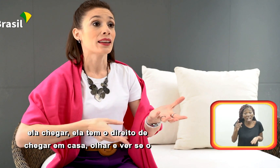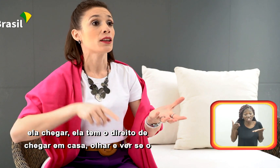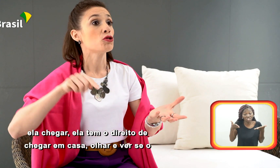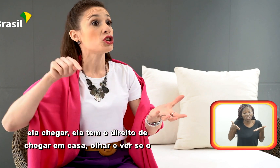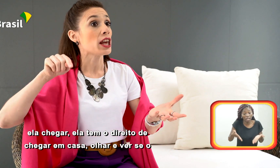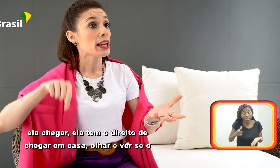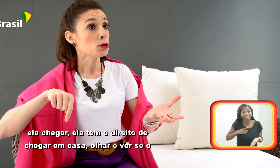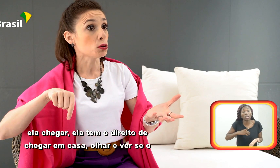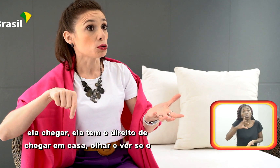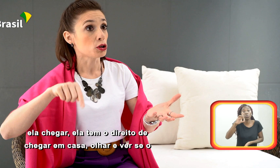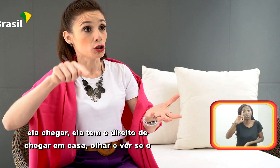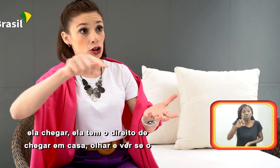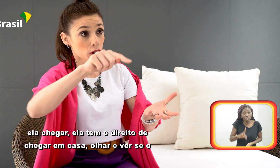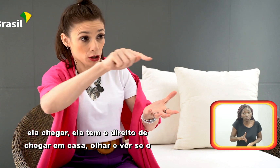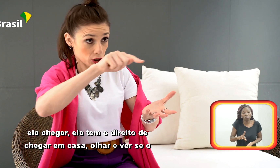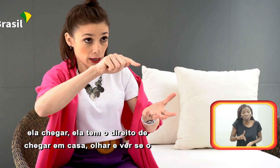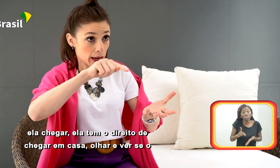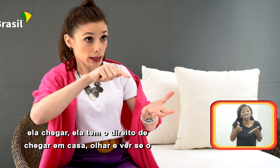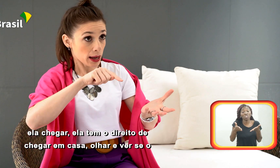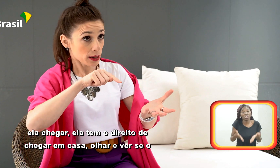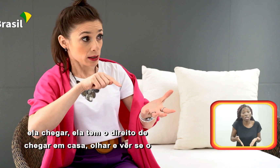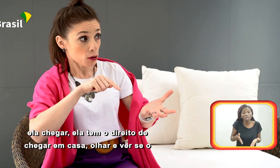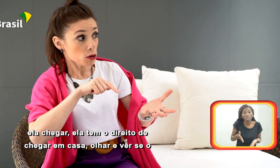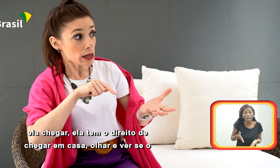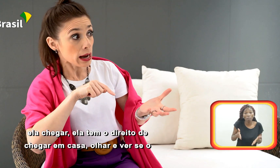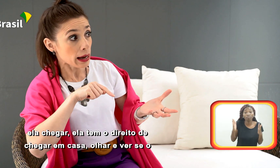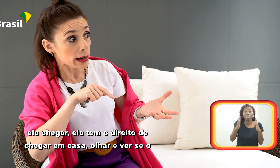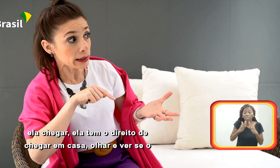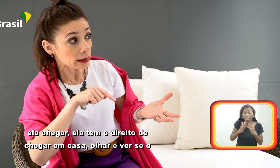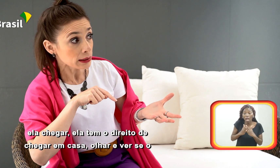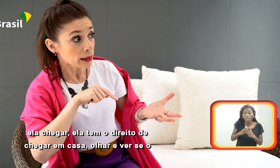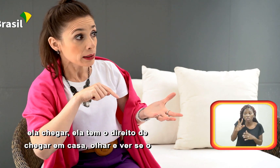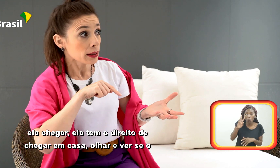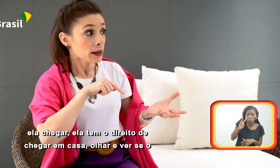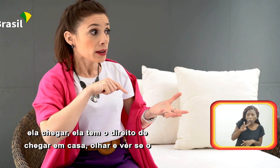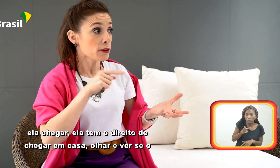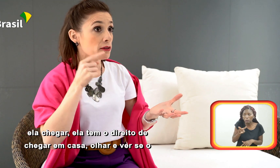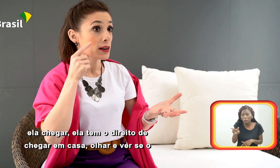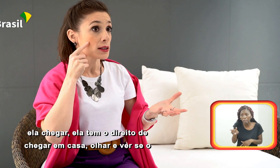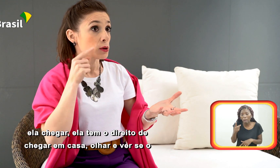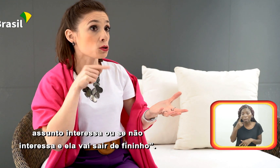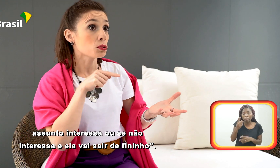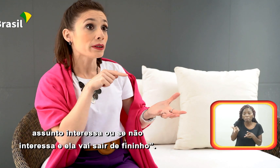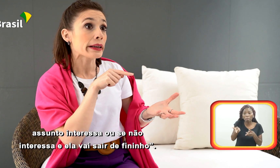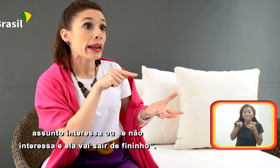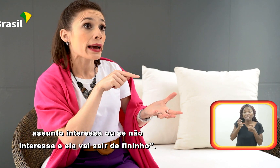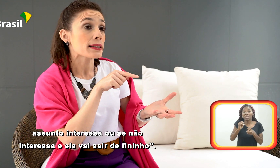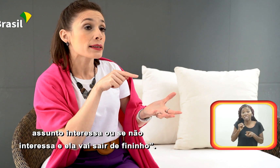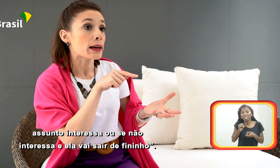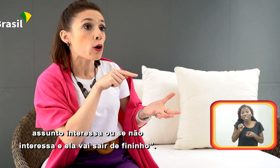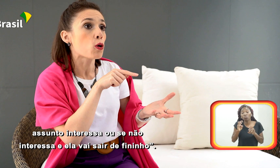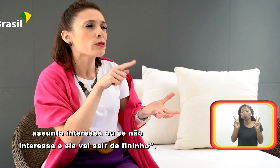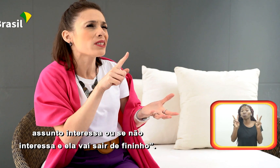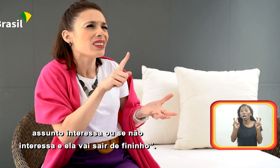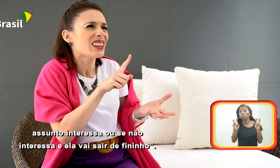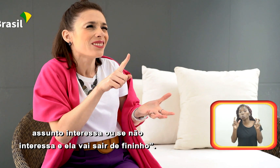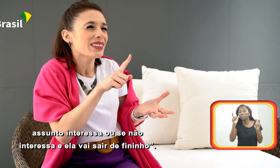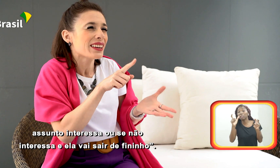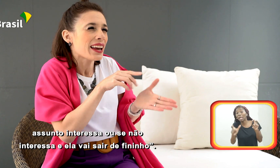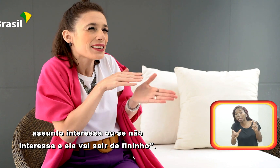tem o direito de chegar em casa, olhar e ver se o assunto interessa ou se não interessa, e